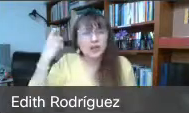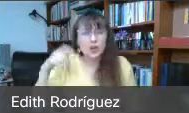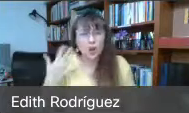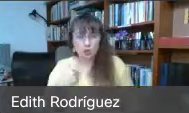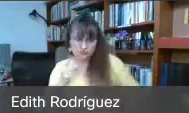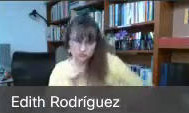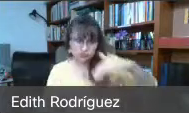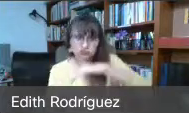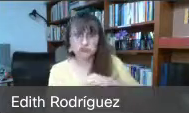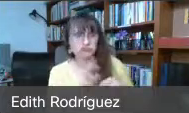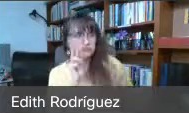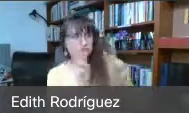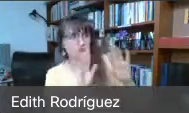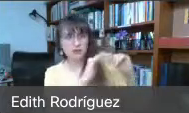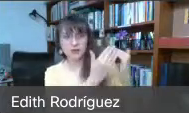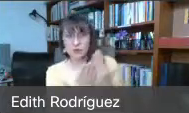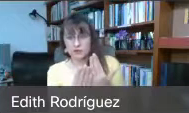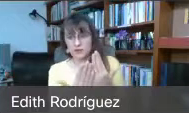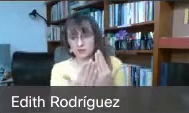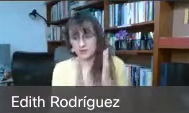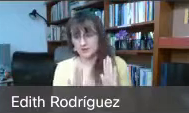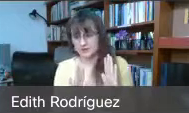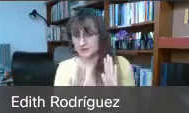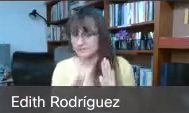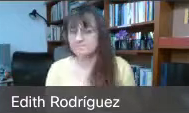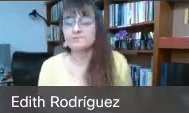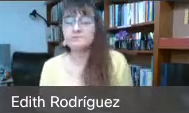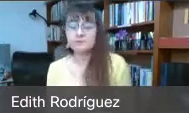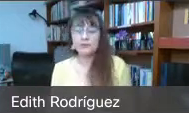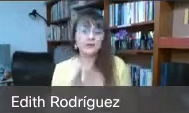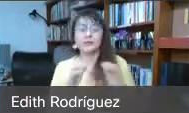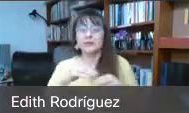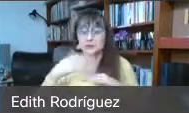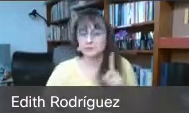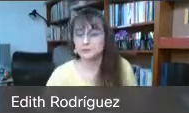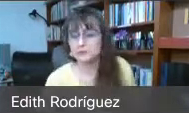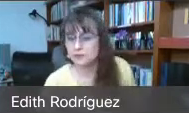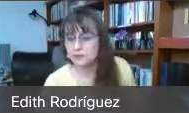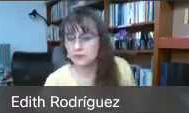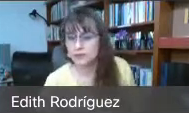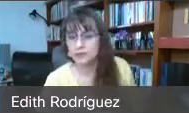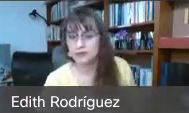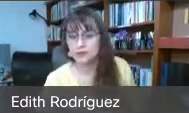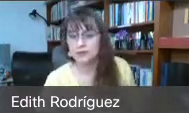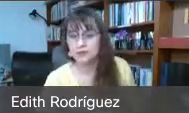aspecto bastante, bastante importante, porque por supuesto es un reto para todos.